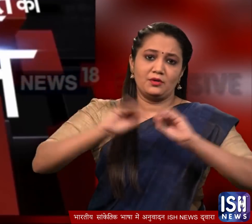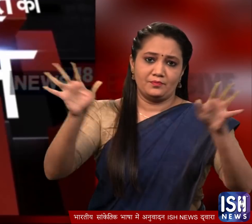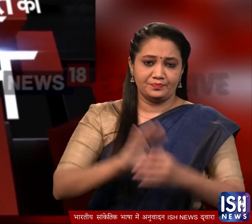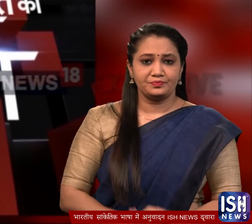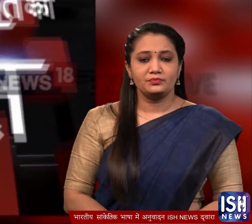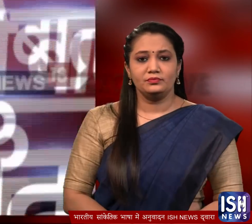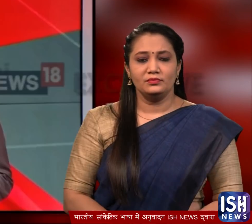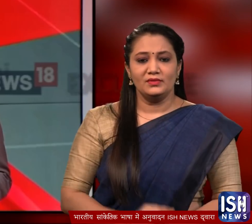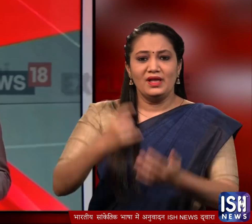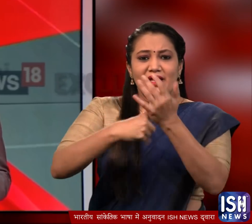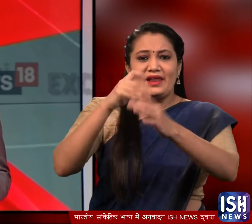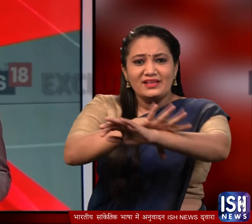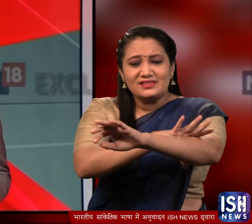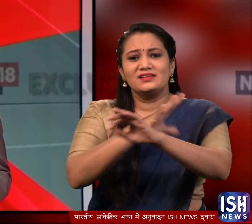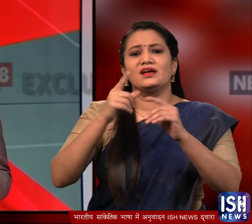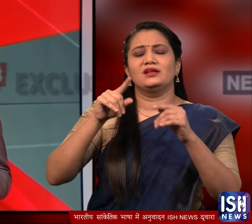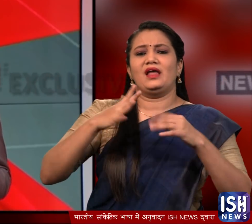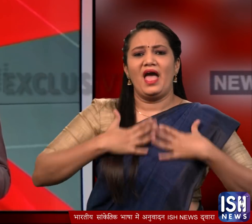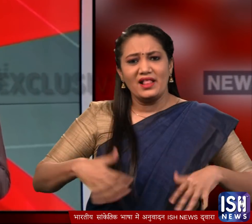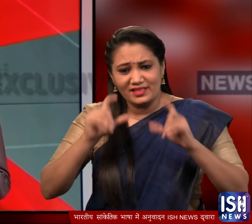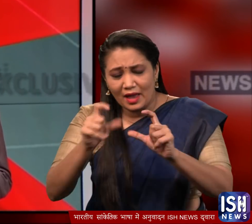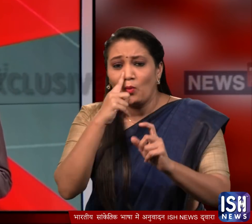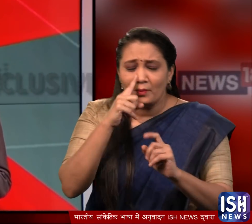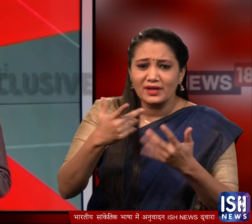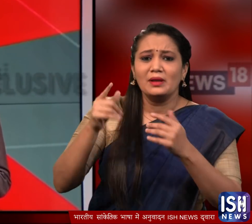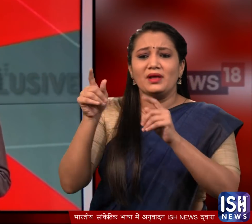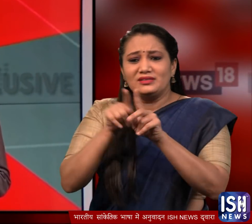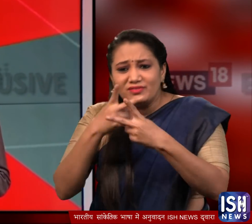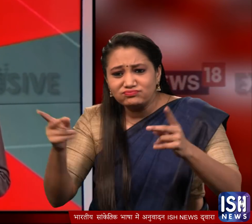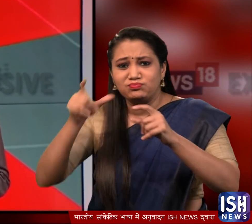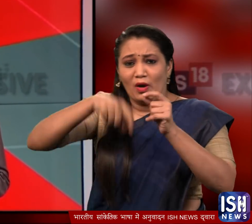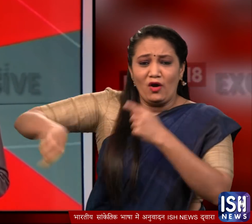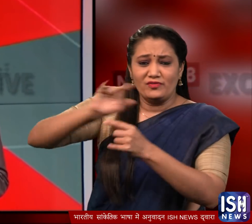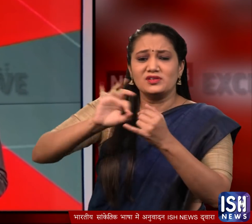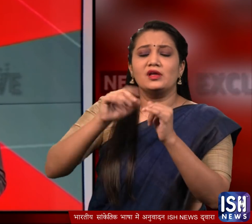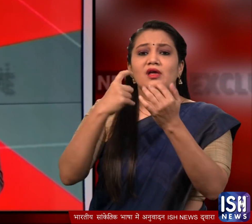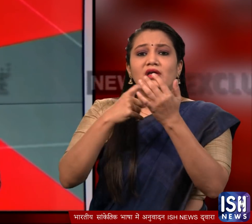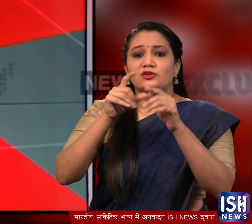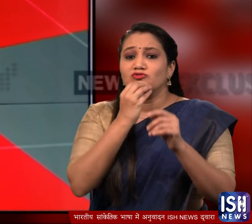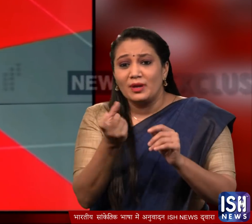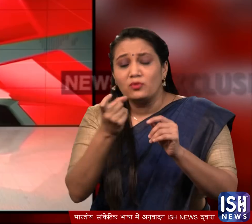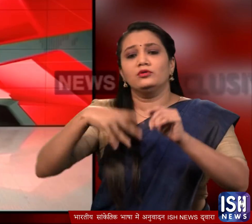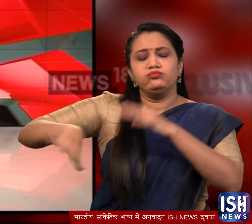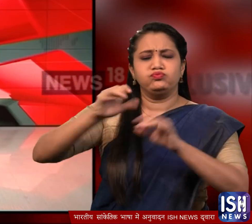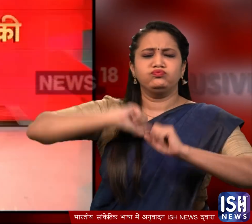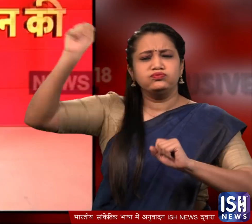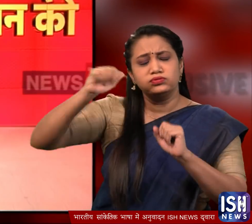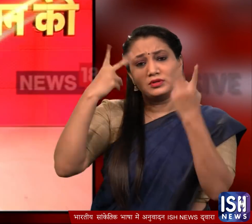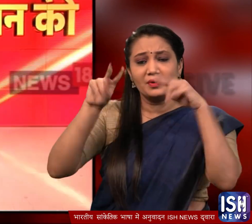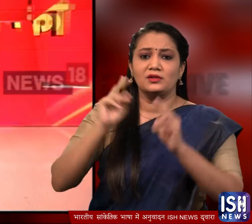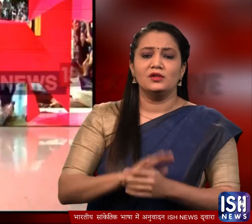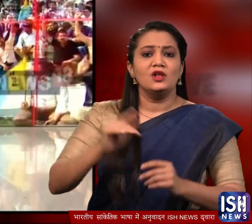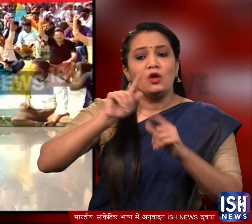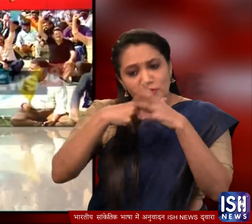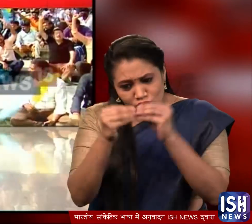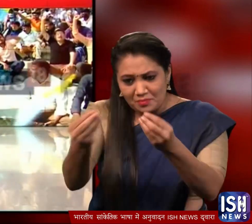जा सकता है। राजस्थान में महिला स्वास्थ्यकर्मी और पटवारियों ने वेतन बढ़ाने के मुद्दे पर राजधानी जयपुर में जोरदार प्रदर्शन किया। उनके